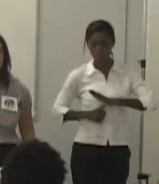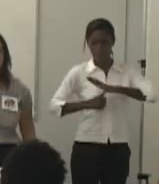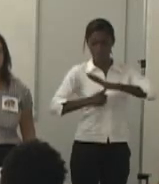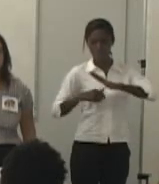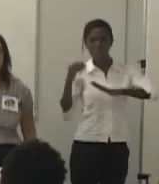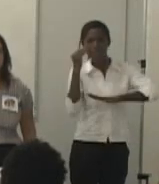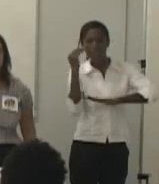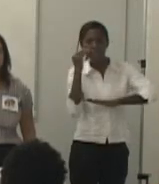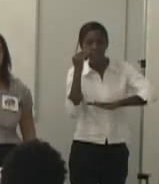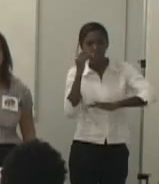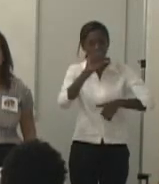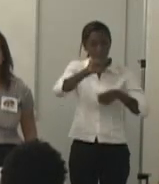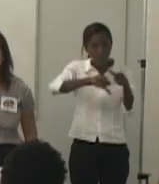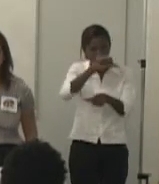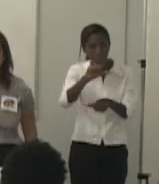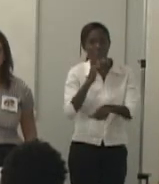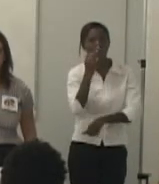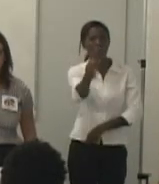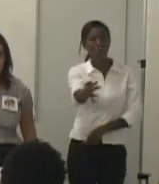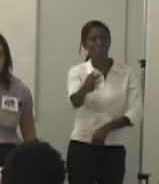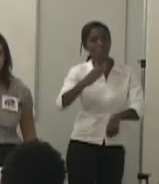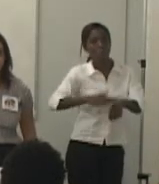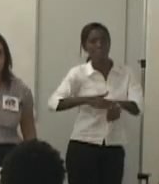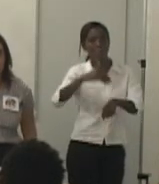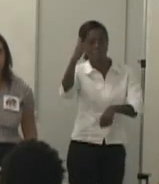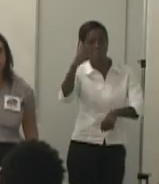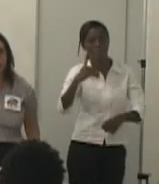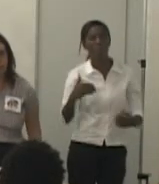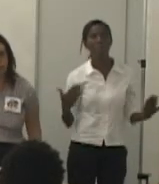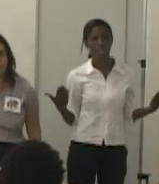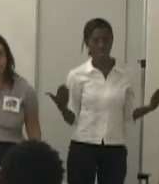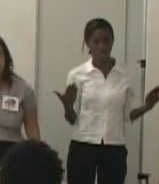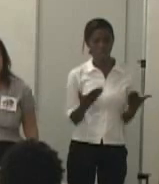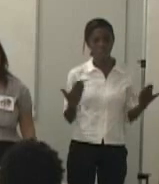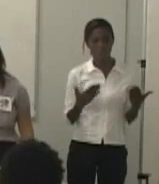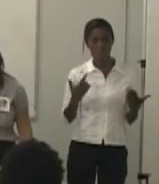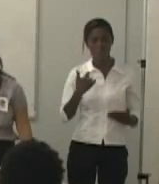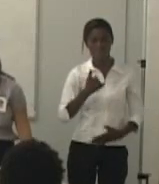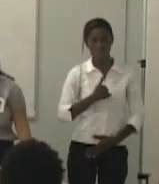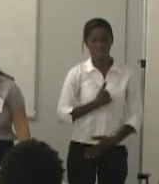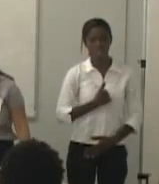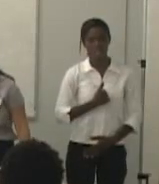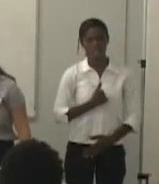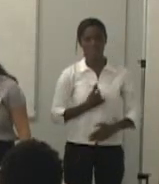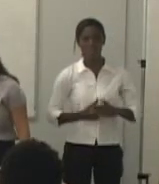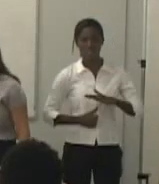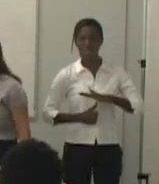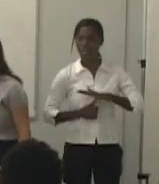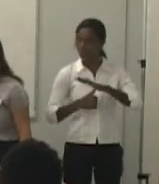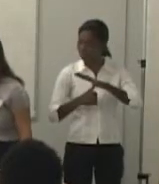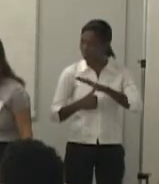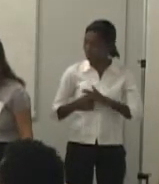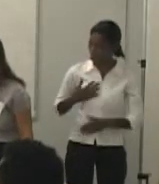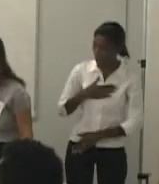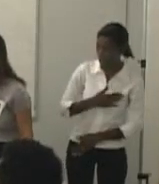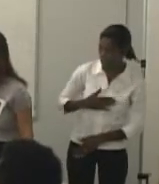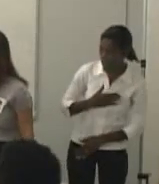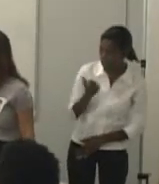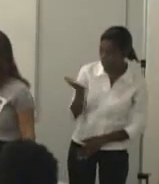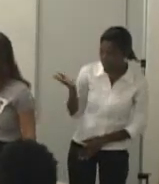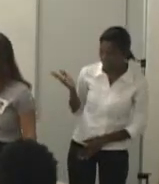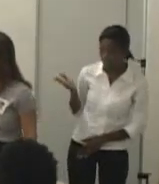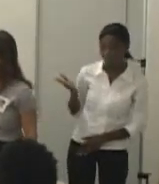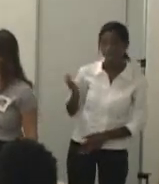o futuro do Brasil mude né e é para isso que eu venho eh candidata reitora Saúdo os demais candidatos aqui